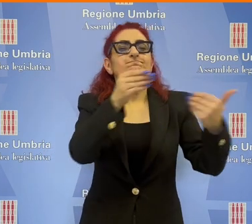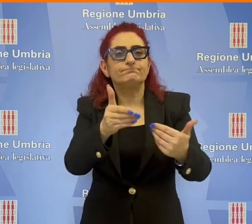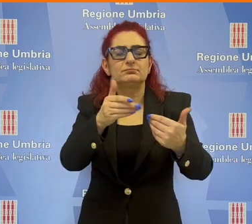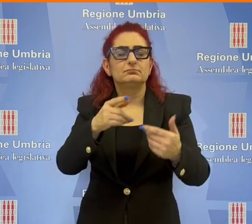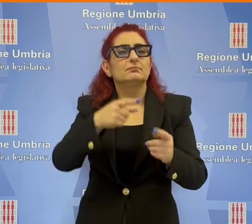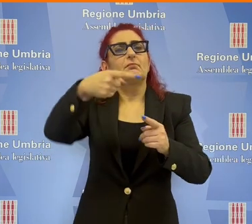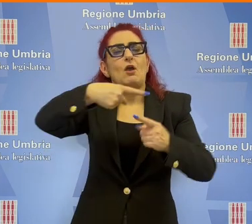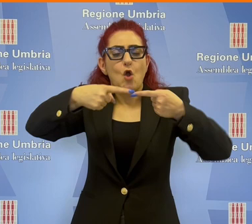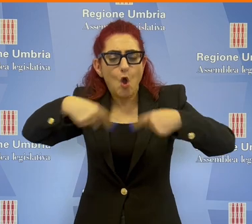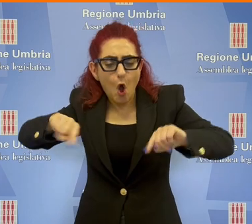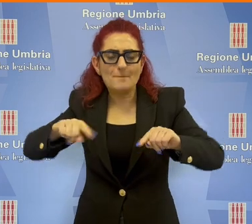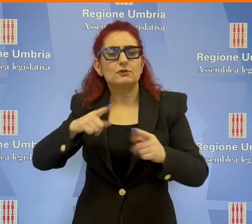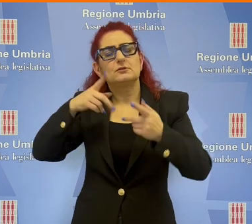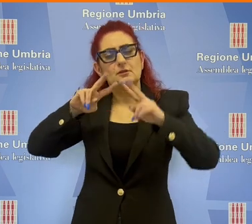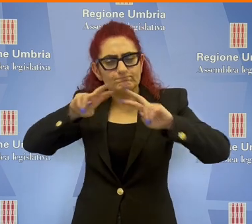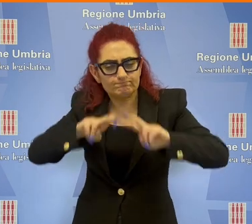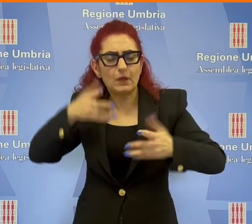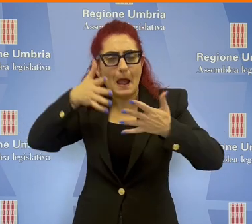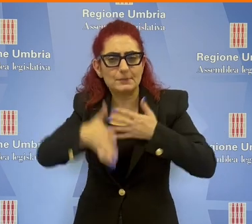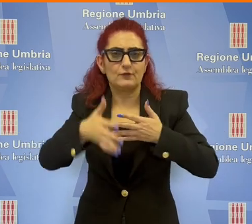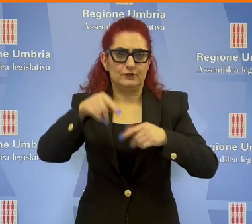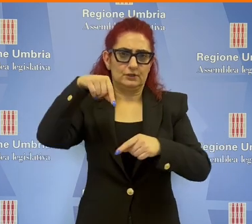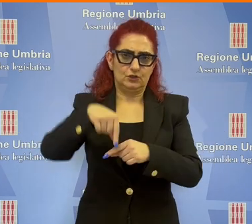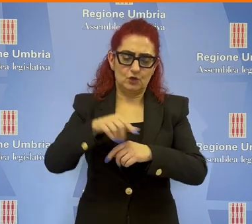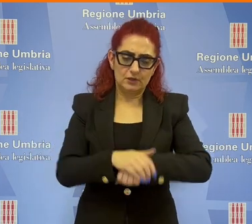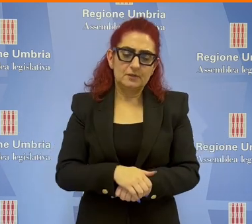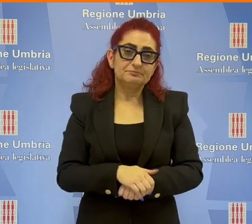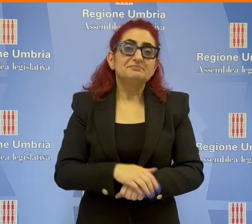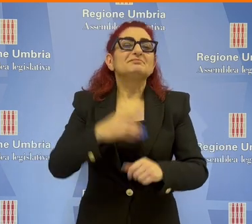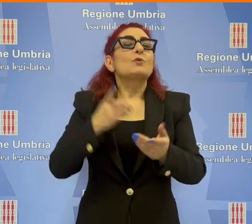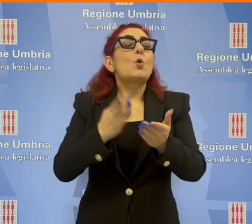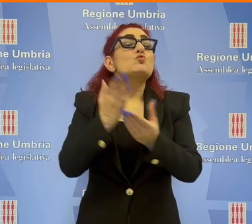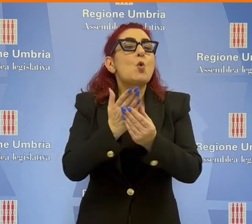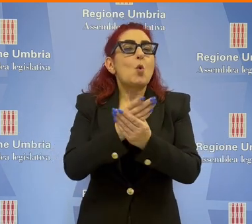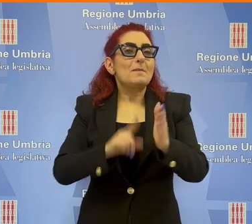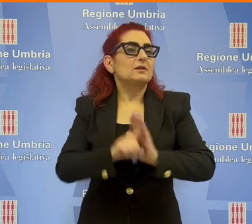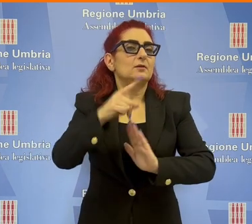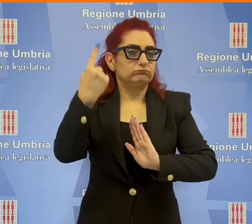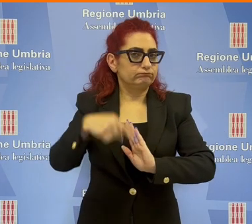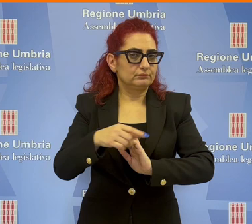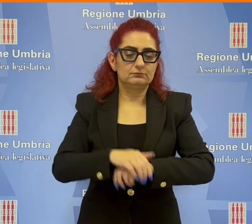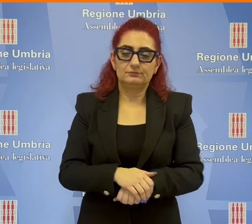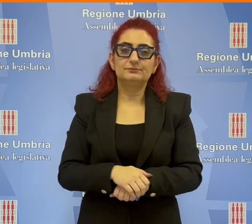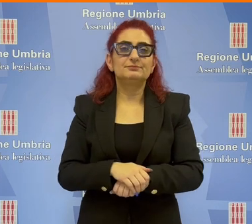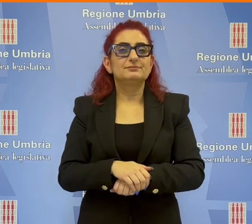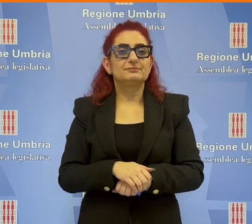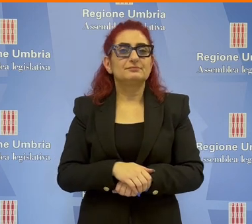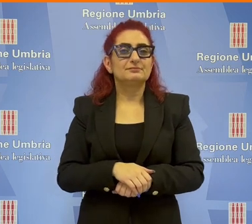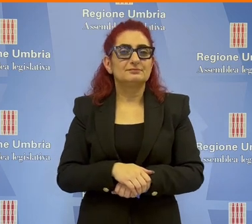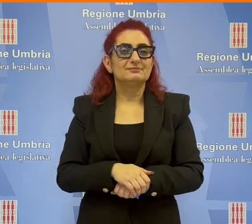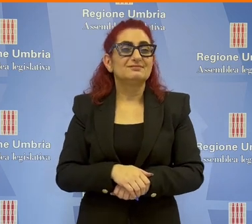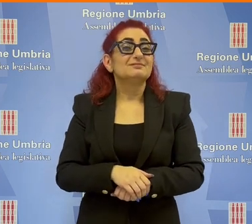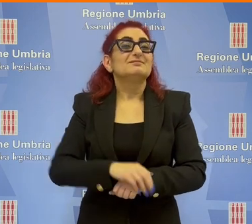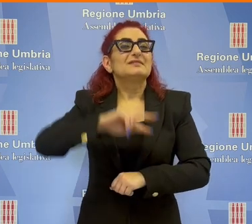ulteriori approfondimenti in commissione. Questo è il documento che ne è scaturito. La seconda